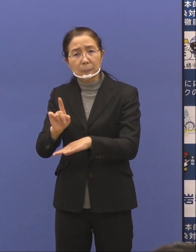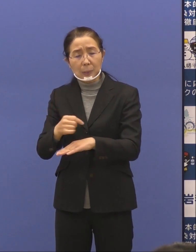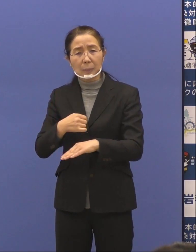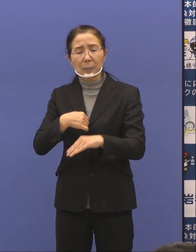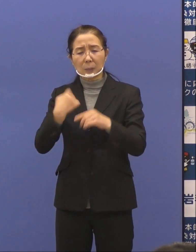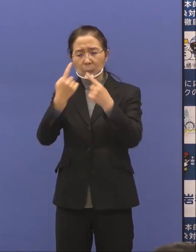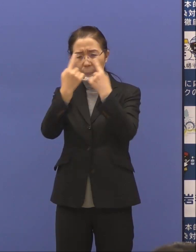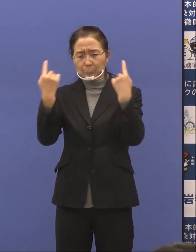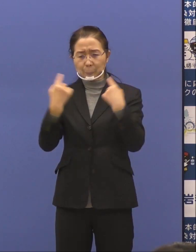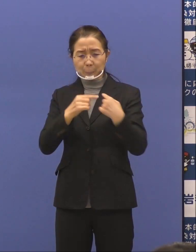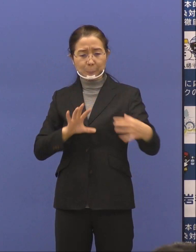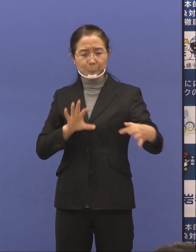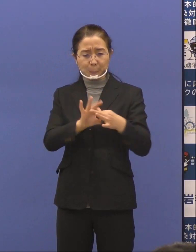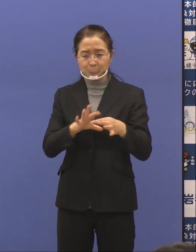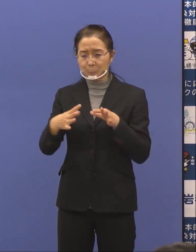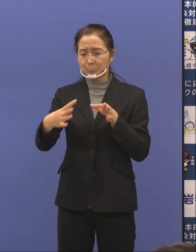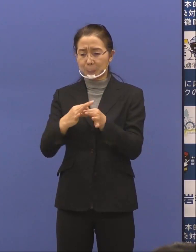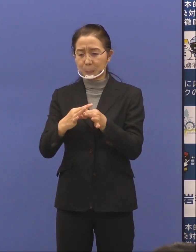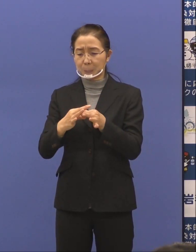接関係のない